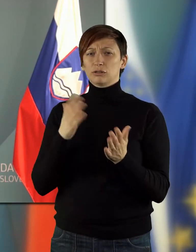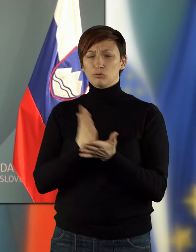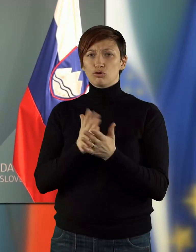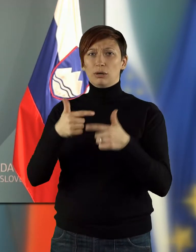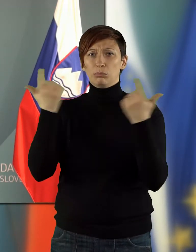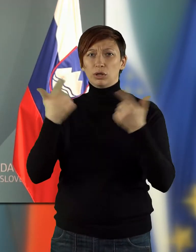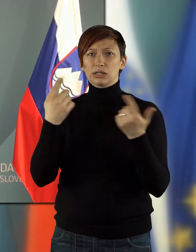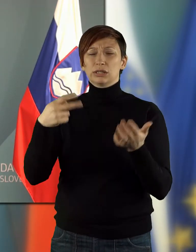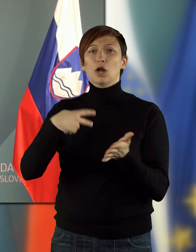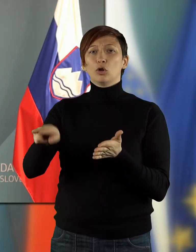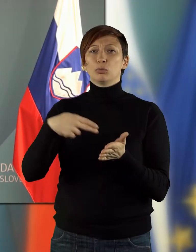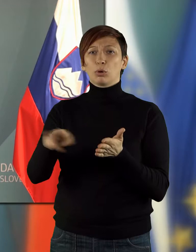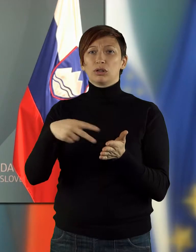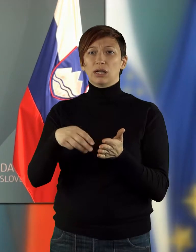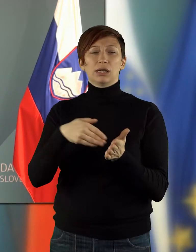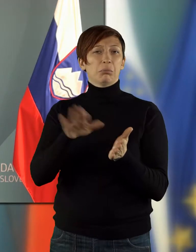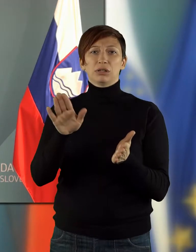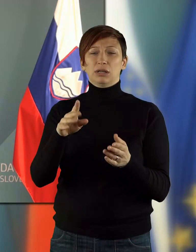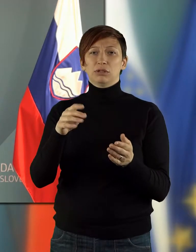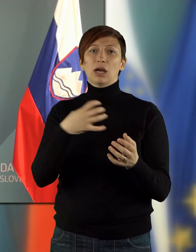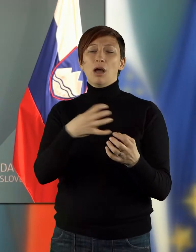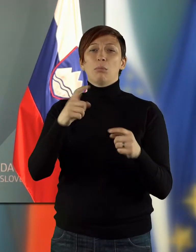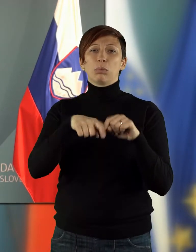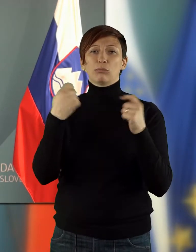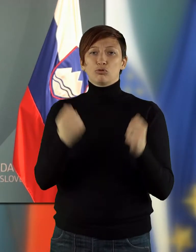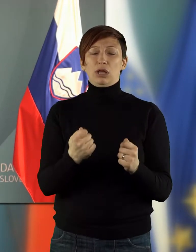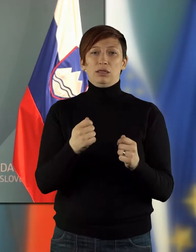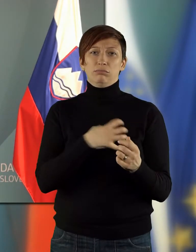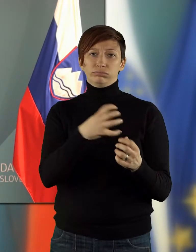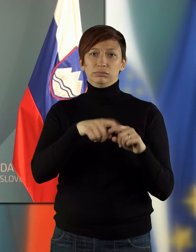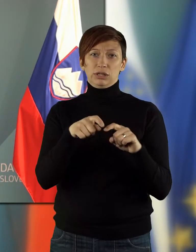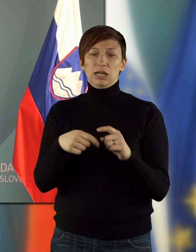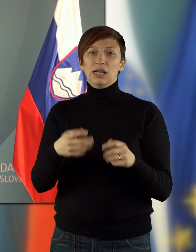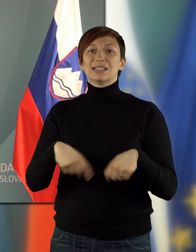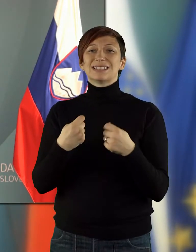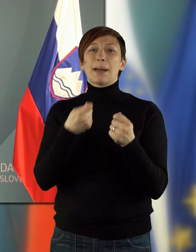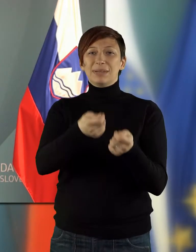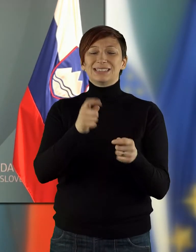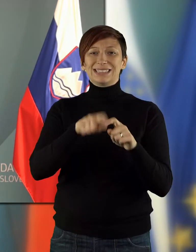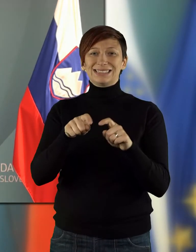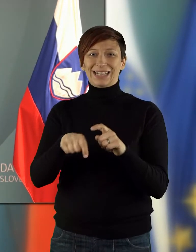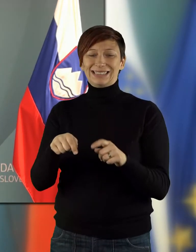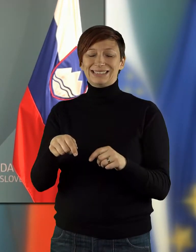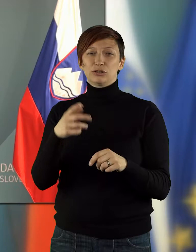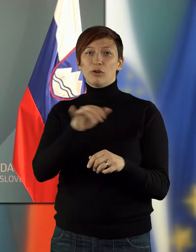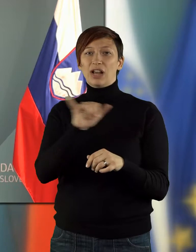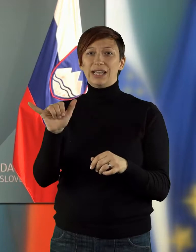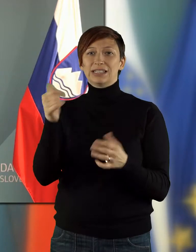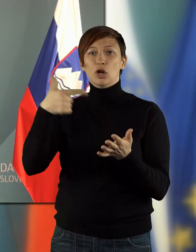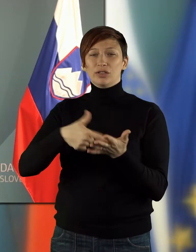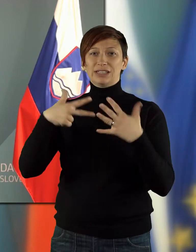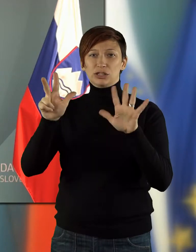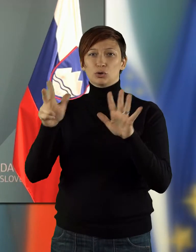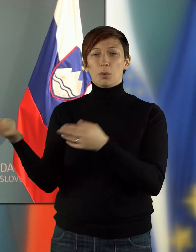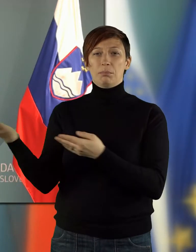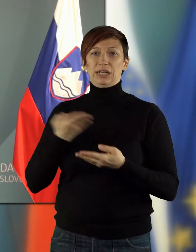Velikokrat smo že pojasnili odprodajo nepotrebnega premoženja. Se pravi, iz namenskih sredstev smo v